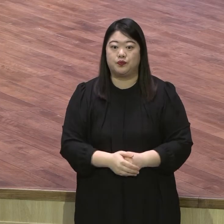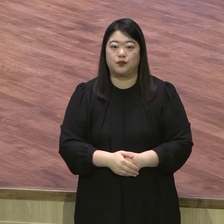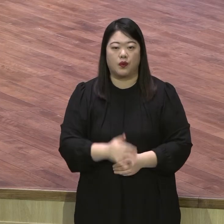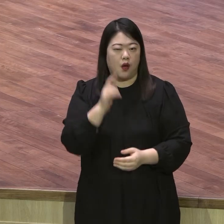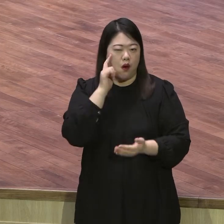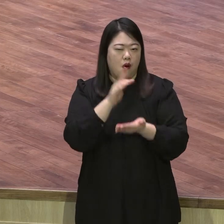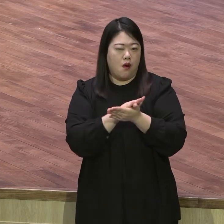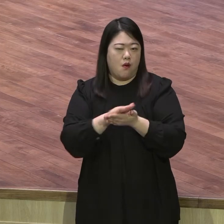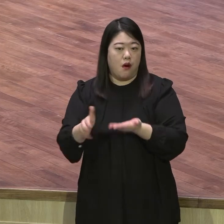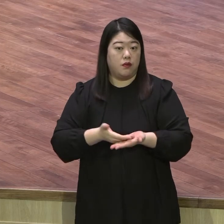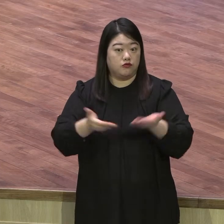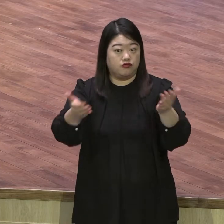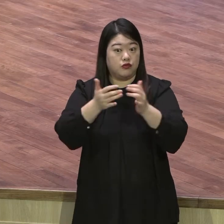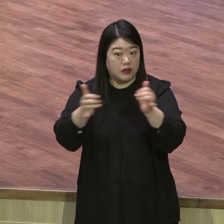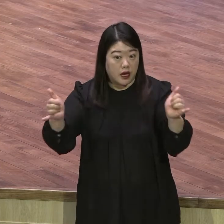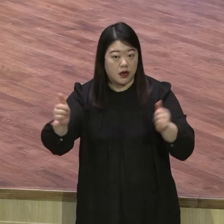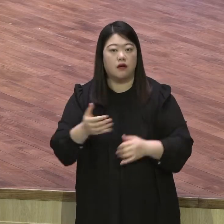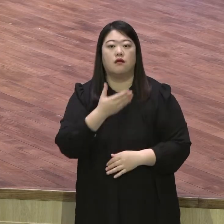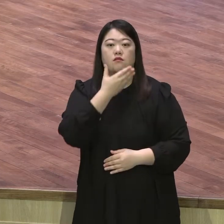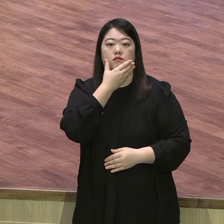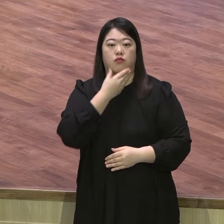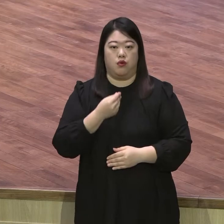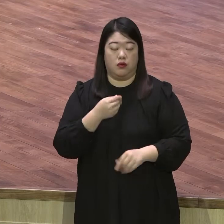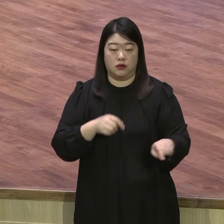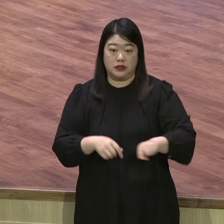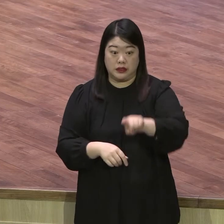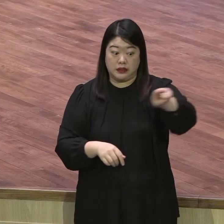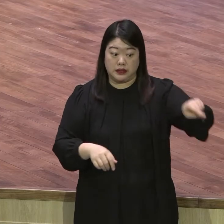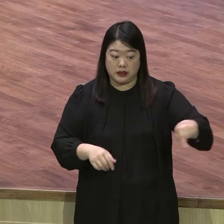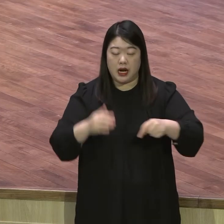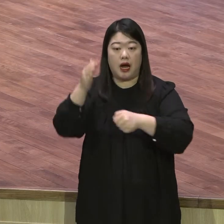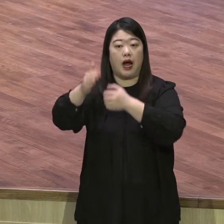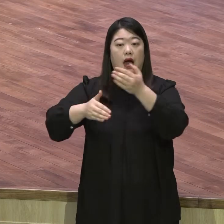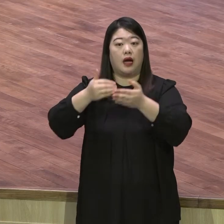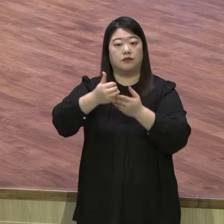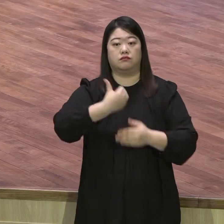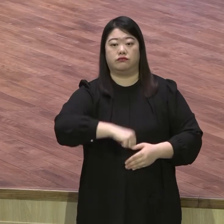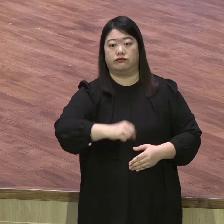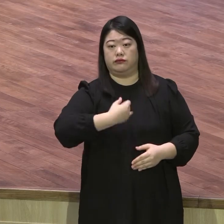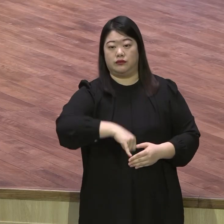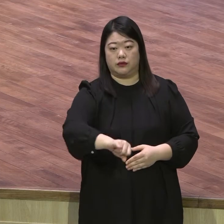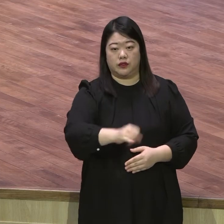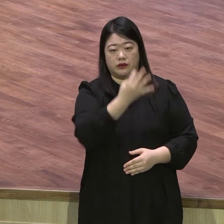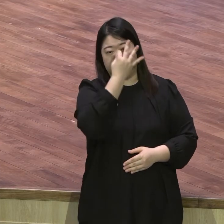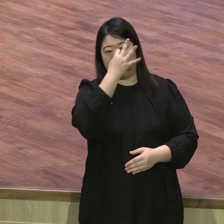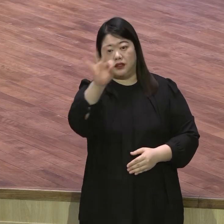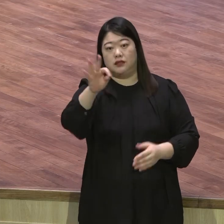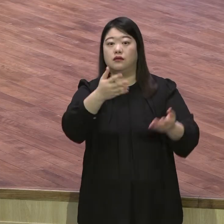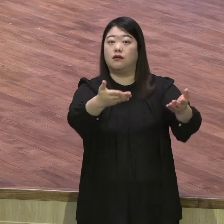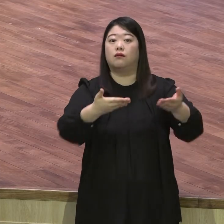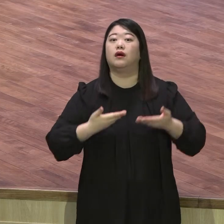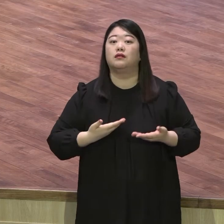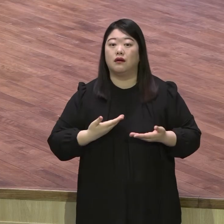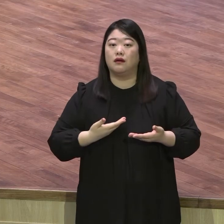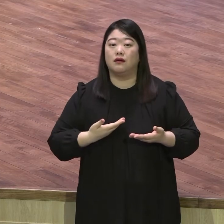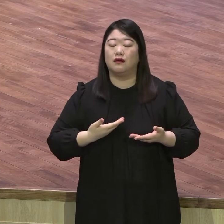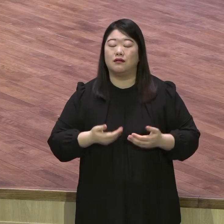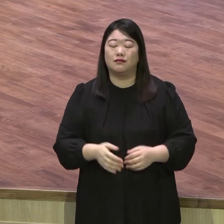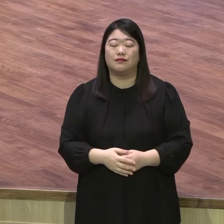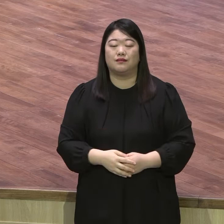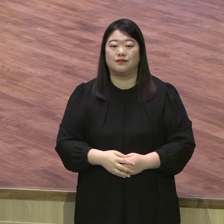화평하게 하는 자는 복이 있나니 그들이 하나님의 아들이라 일컬음을 받을 것이며.